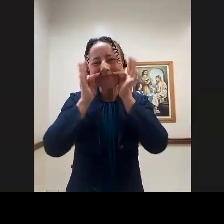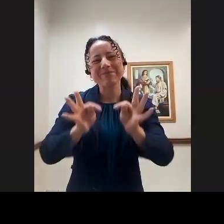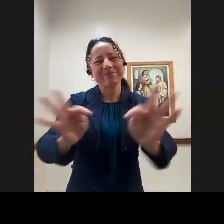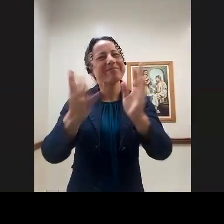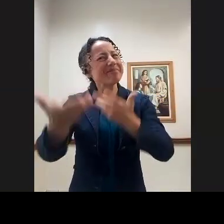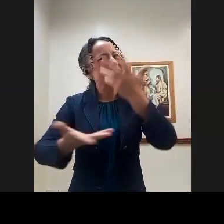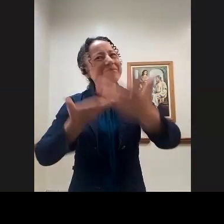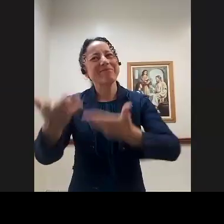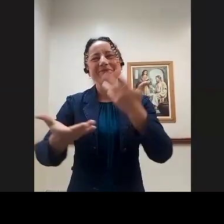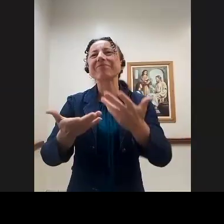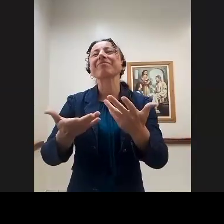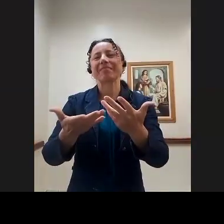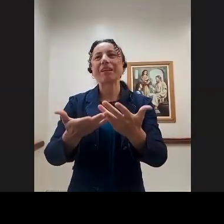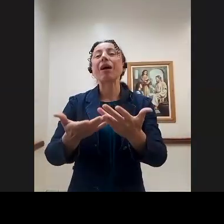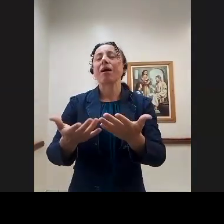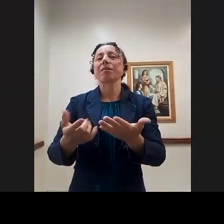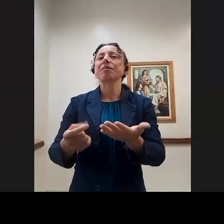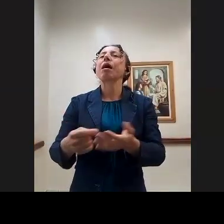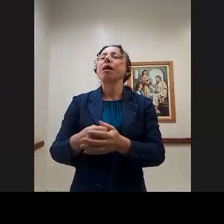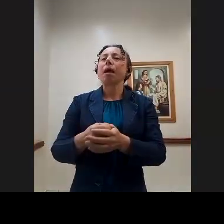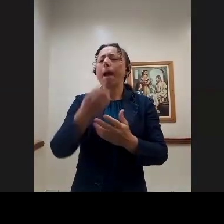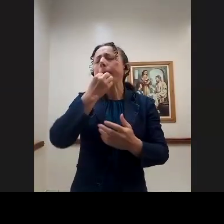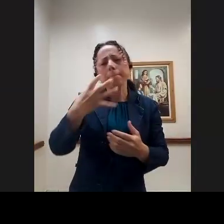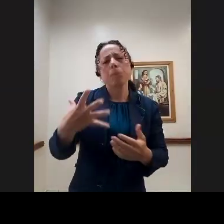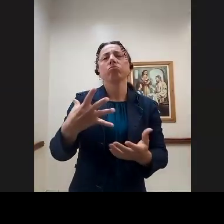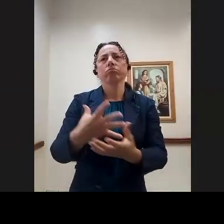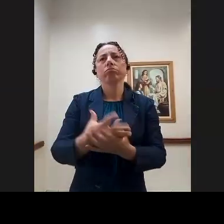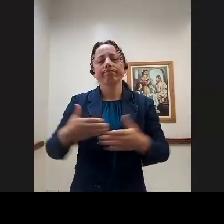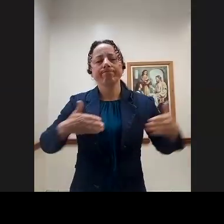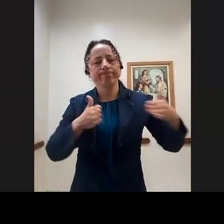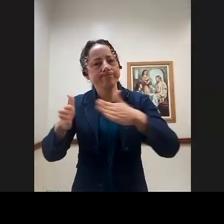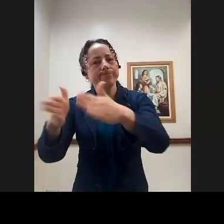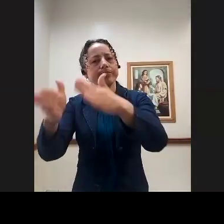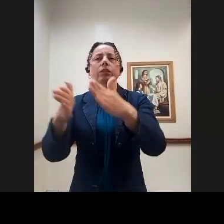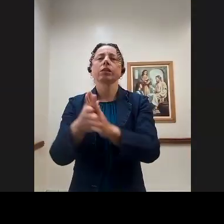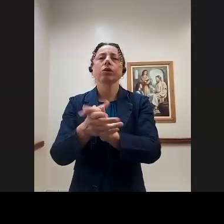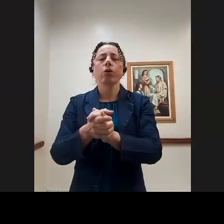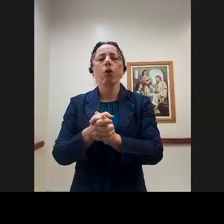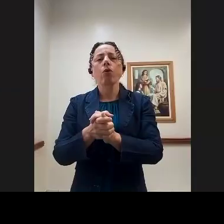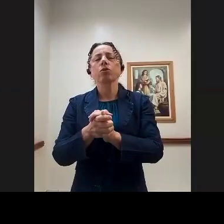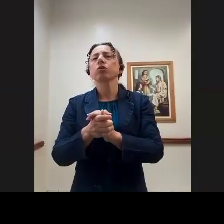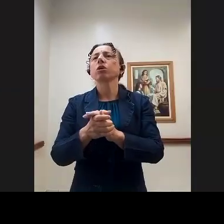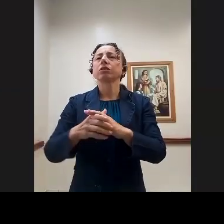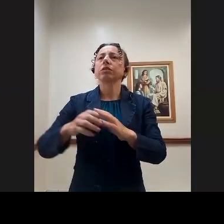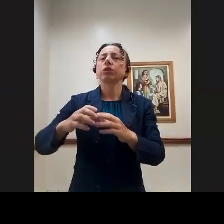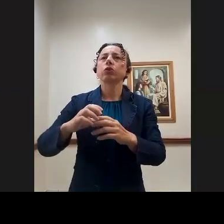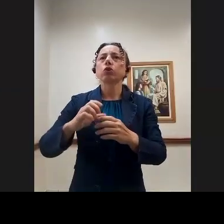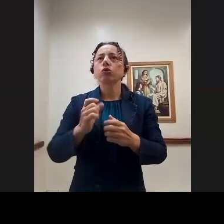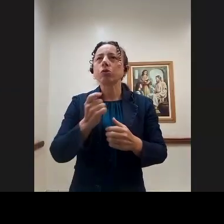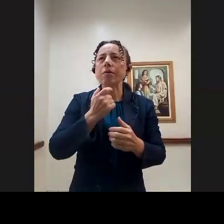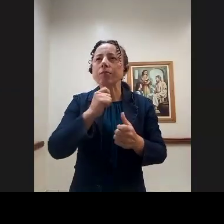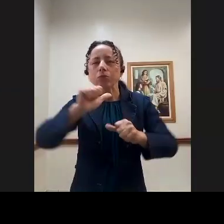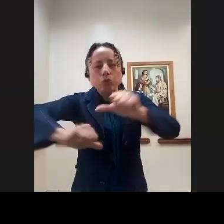que vale a pena a gente permanecer nesse caminho, né? Essas promessas que a gente faz para o Pai Celestial nos ajudam e nos moldam, nos faz passar por